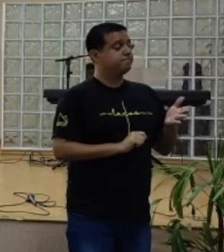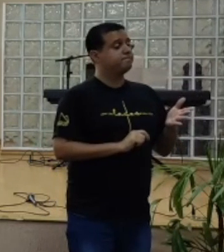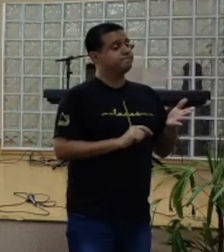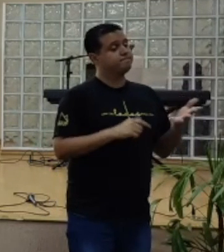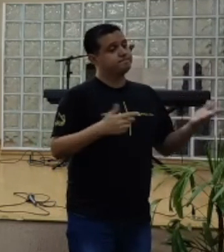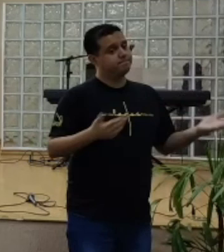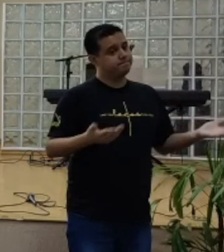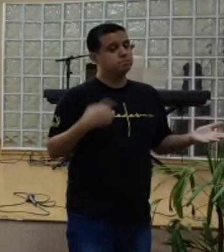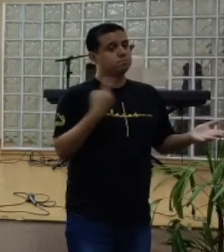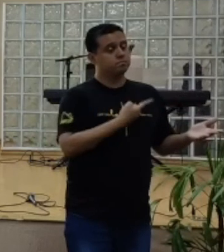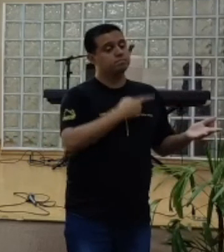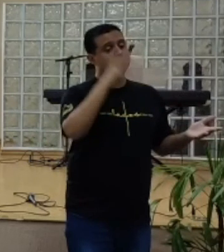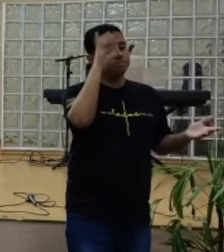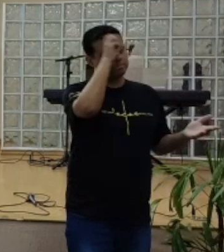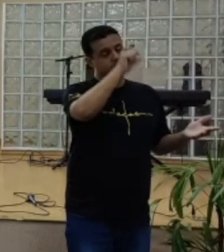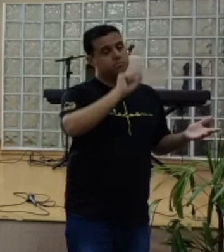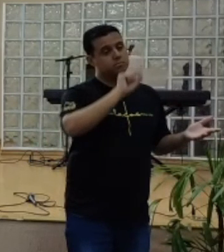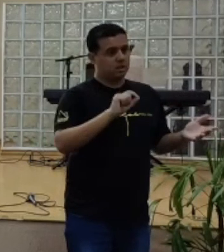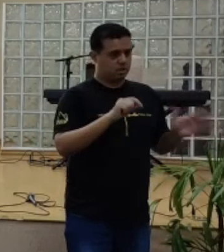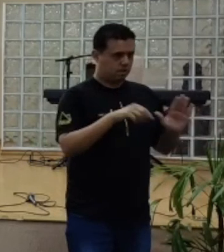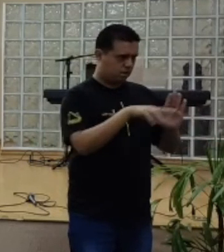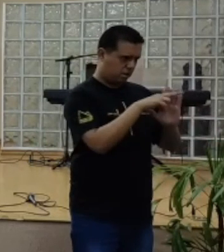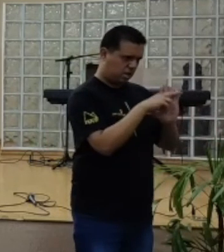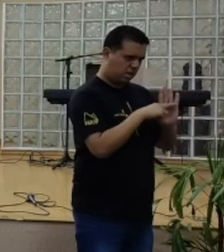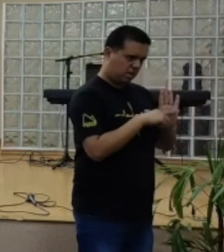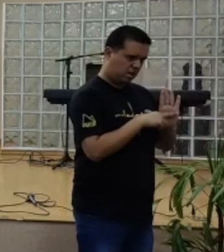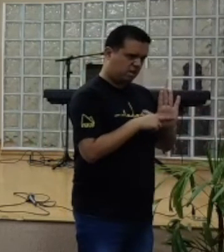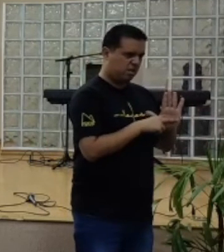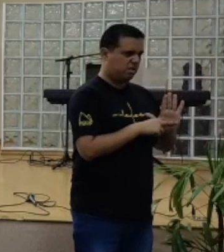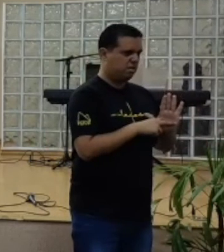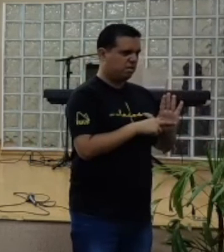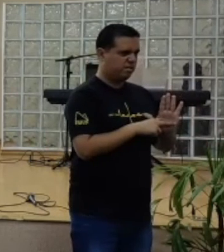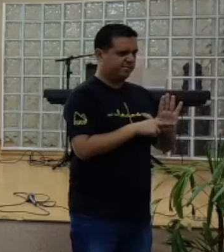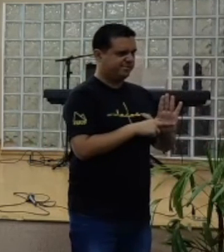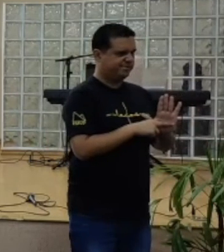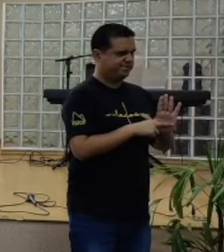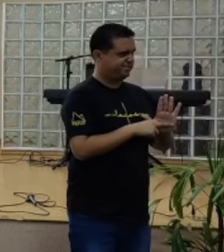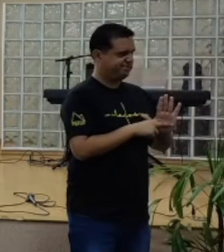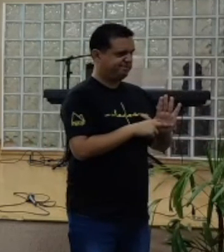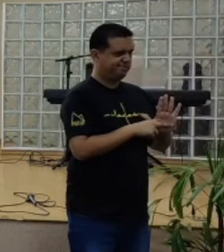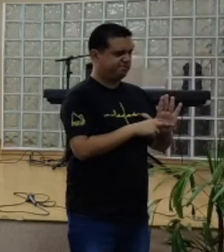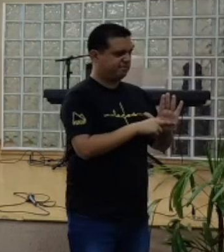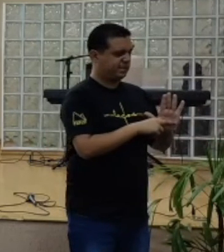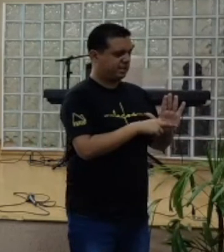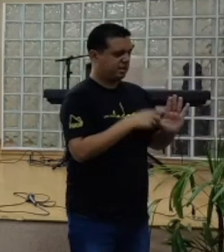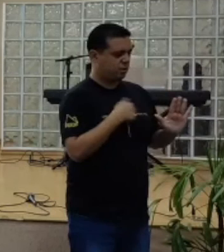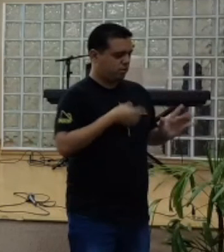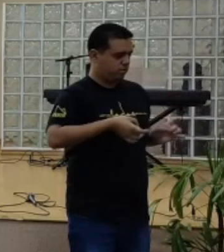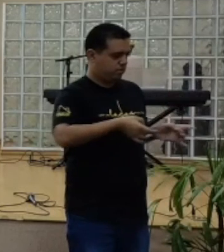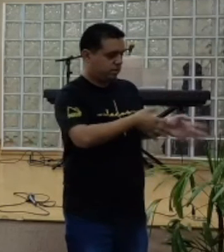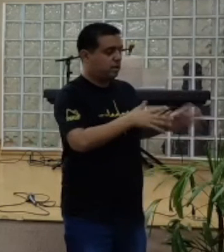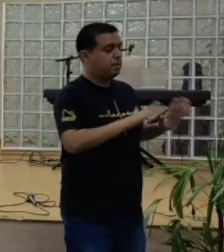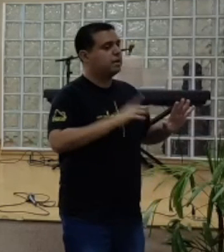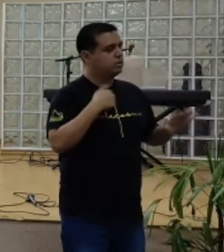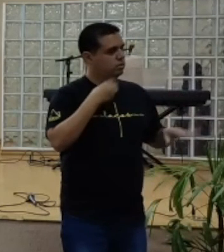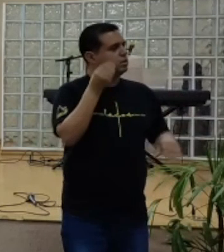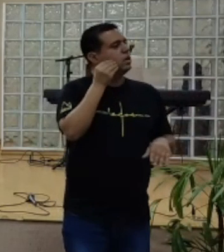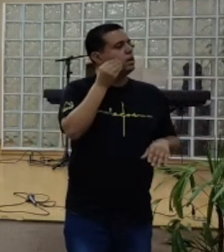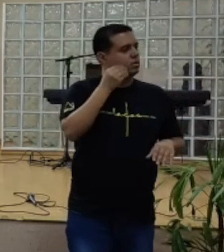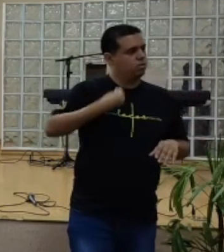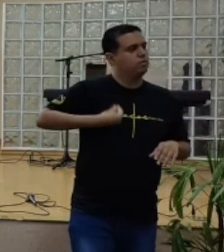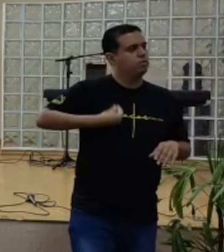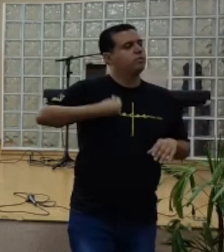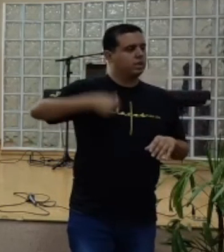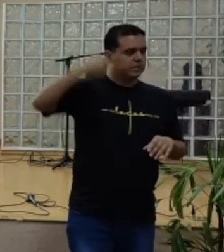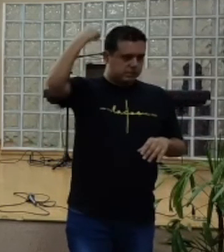ter abandonado as regras legalistas da vida, eu continuo vivendo uma vida de santidade, porque a